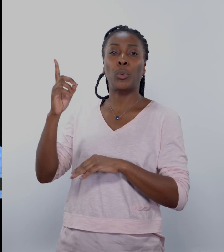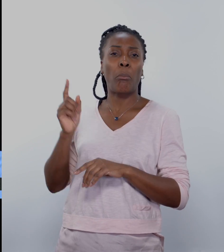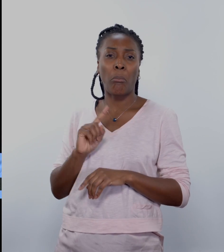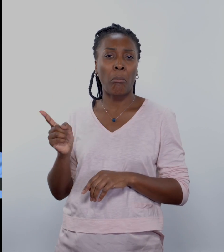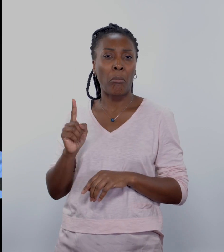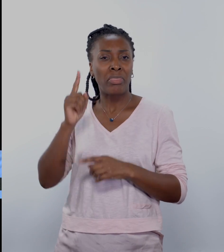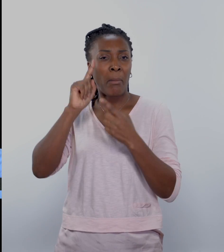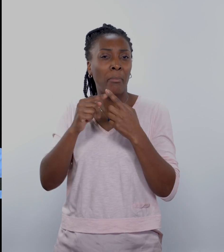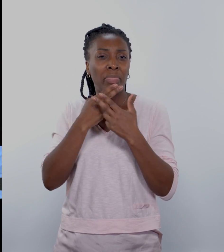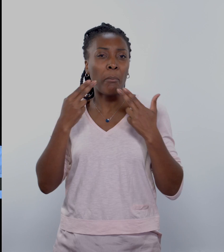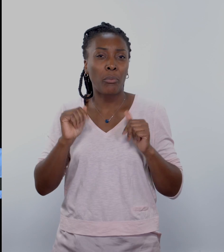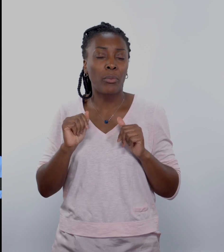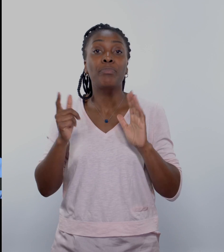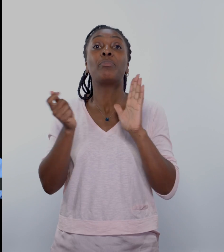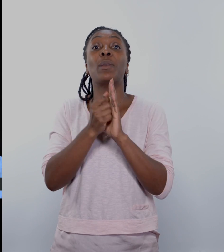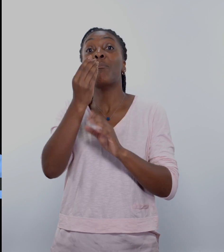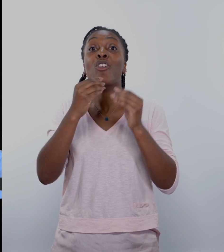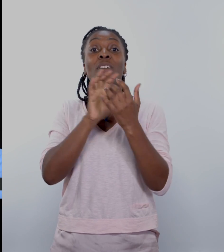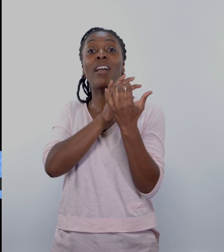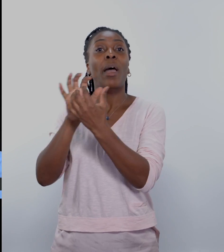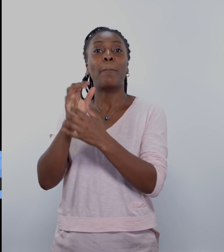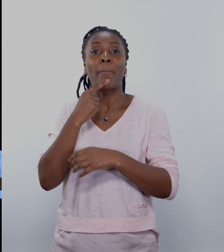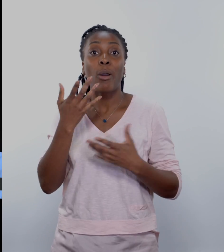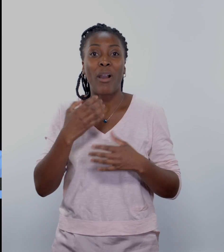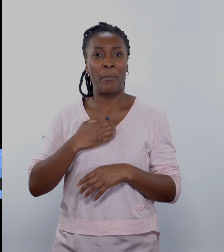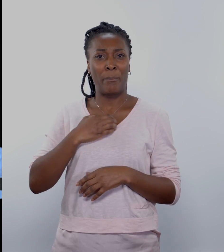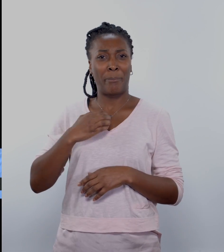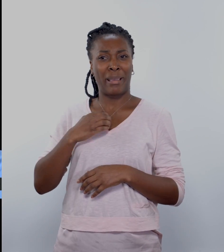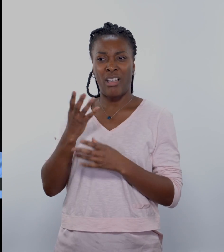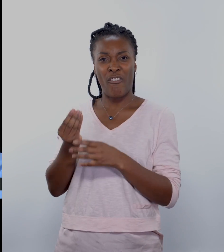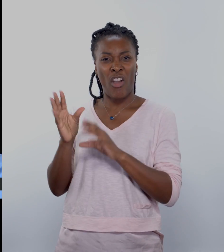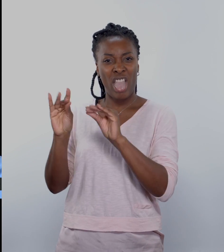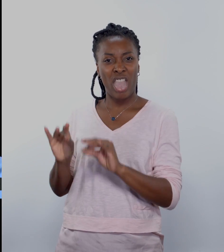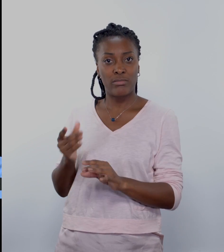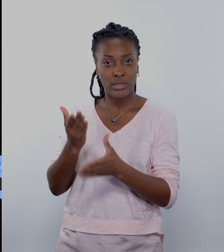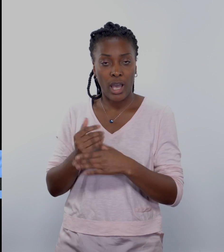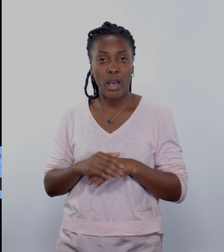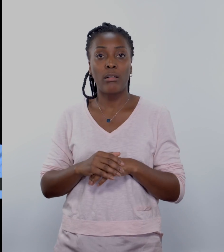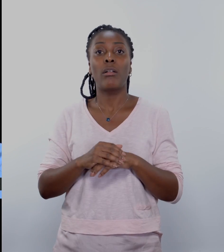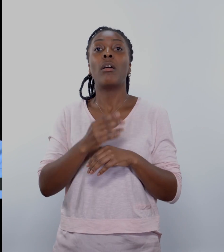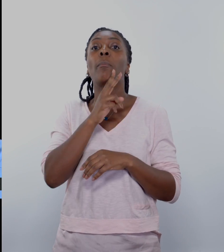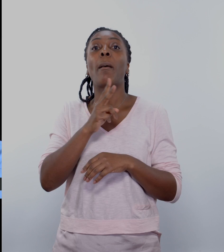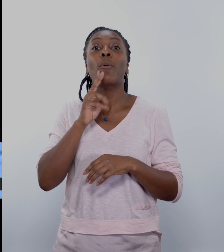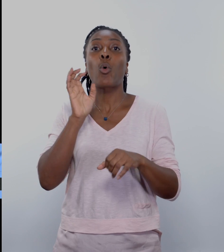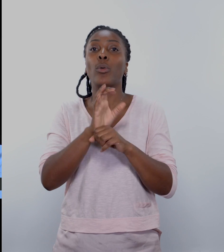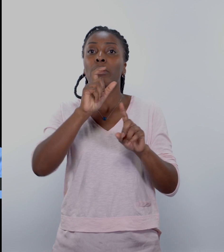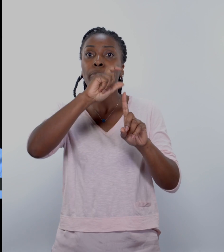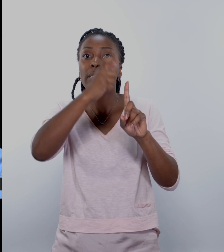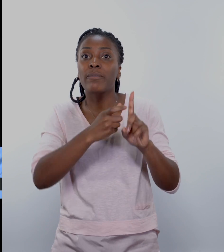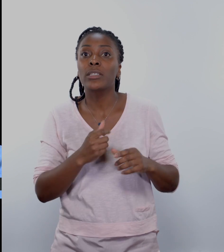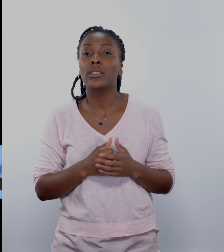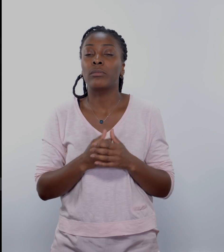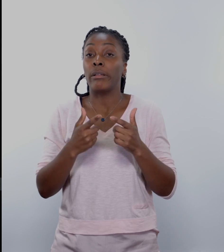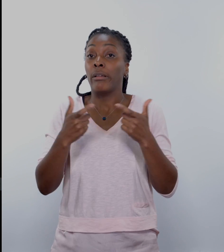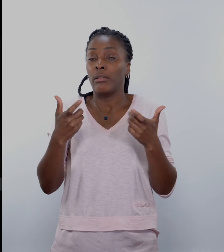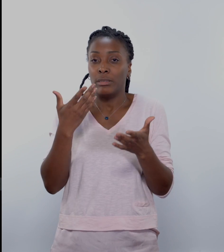c'était plutôt un sujet tabou et lorsqu'on en parlait à table, c'était surtout pour parler de la pédophilie des prêtres, parler du pape qui était contre les préservatifs,